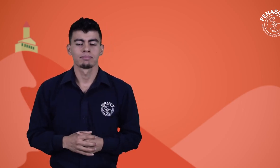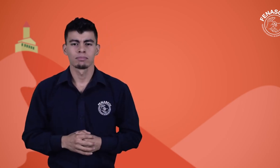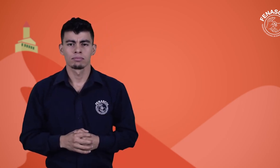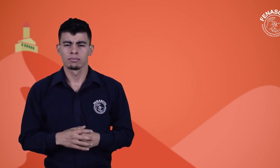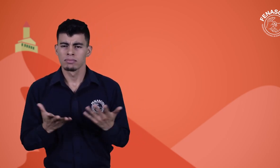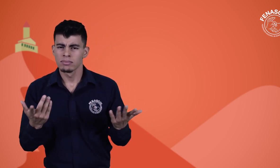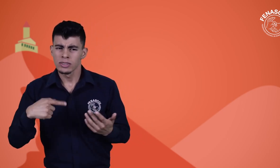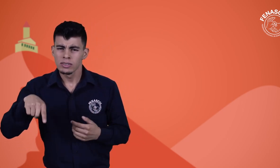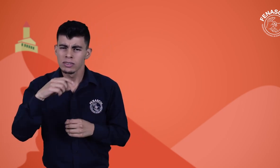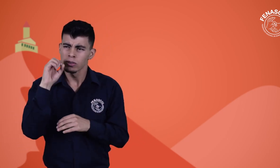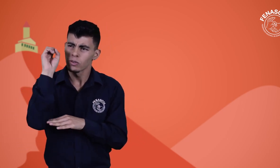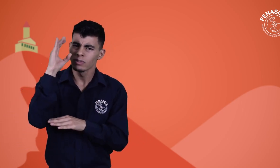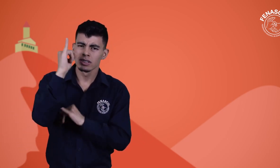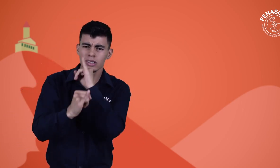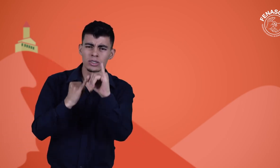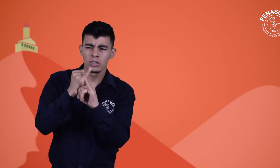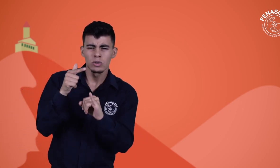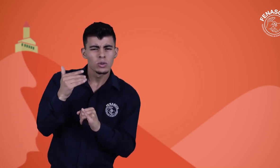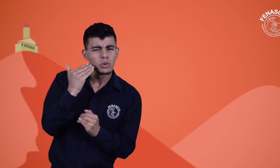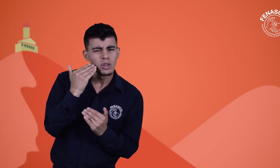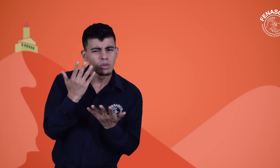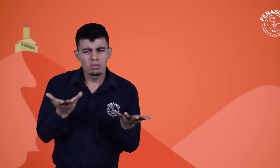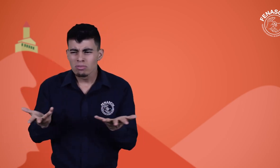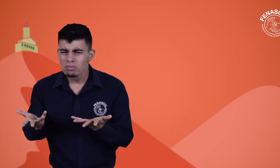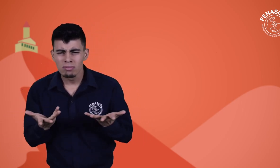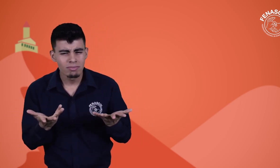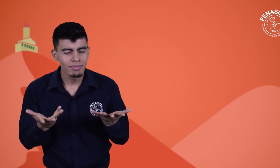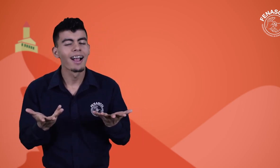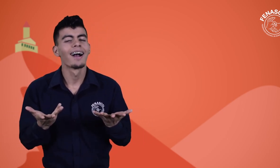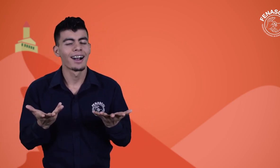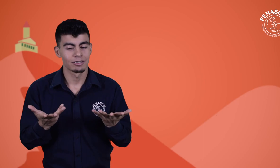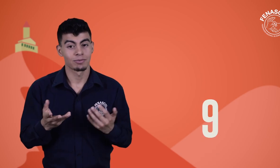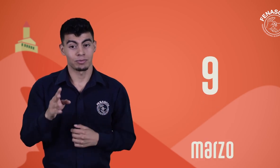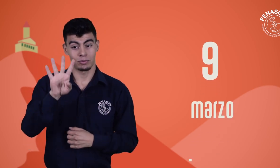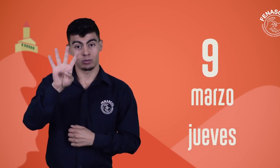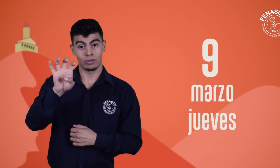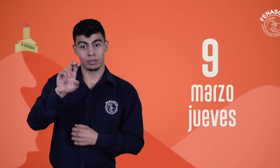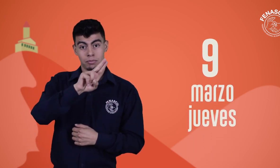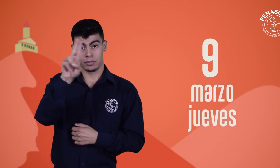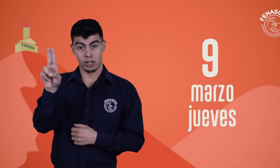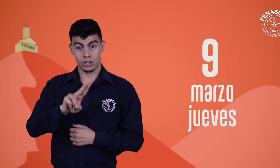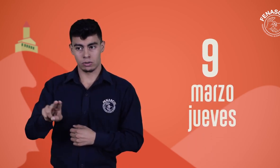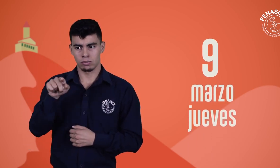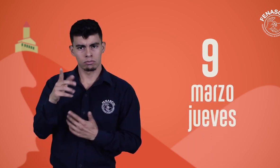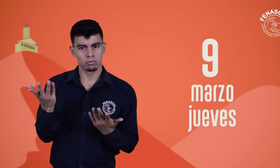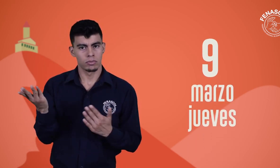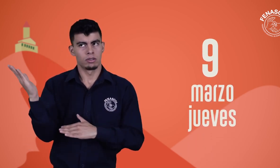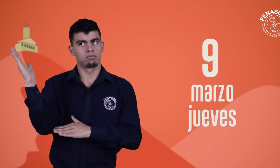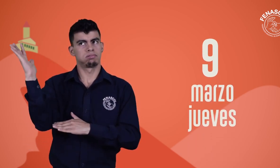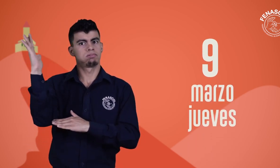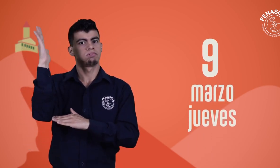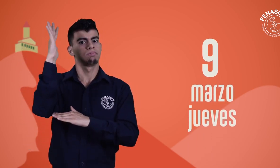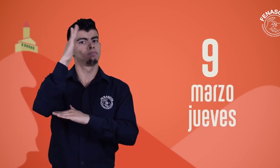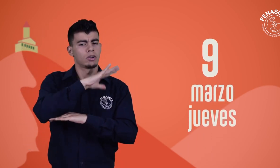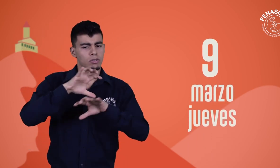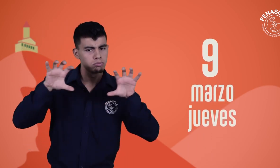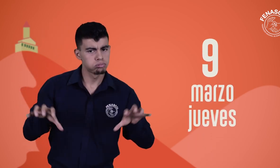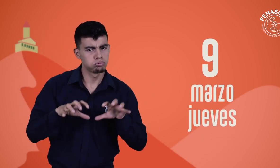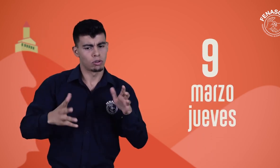el congreso internacional se realizará el día jueves 9 de marzo será una jornada que tendrá actividades como